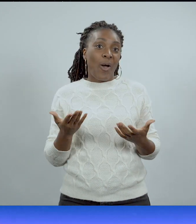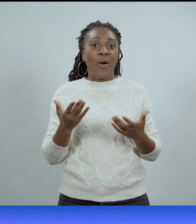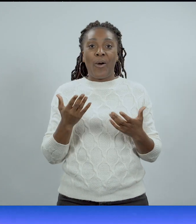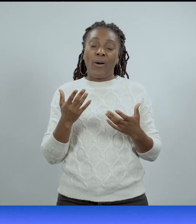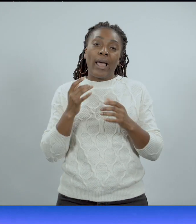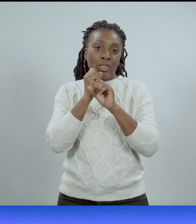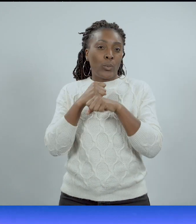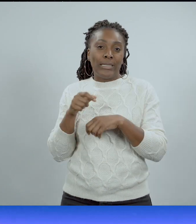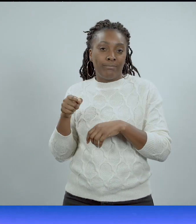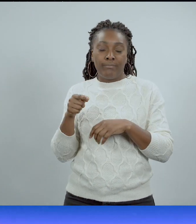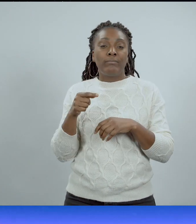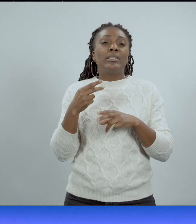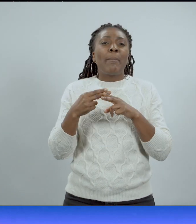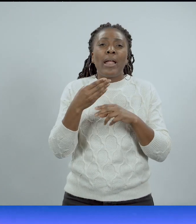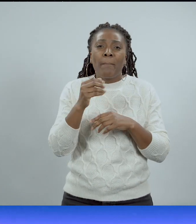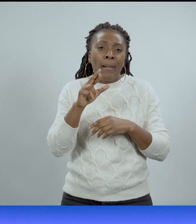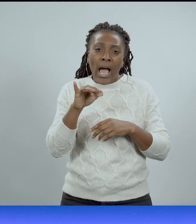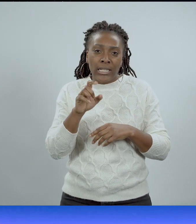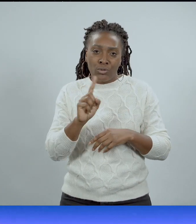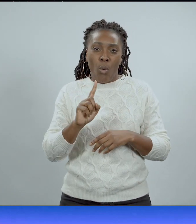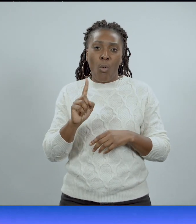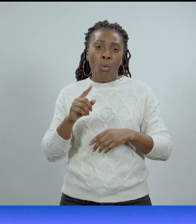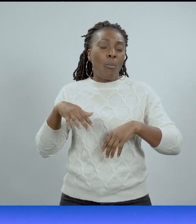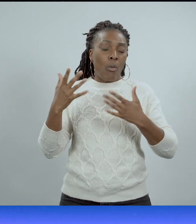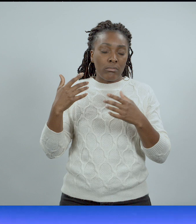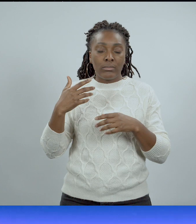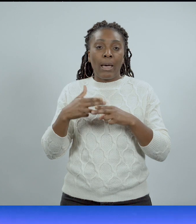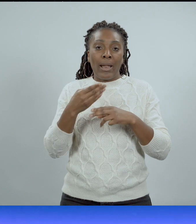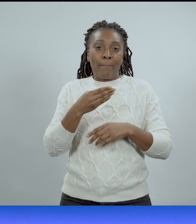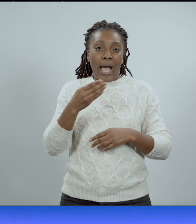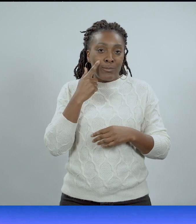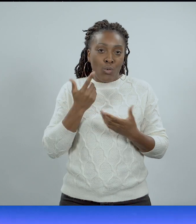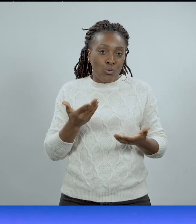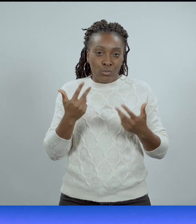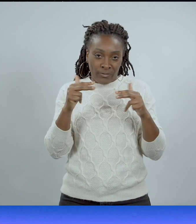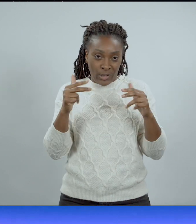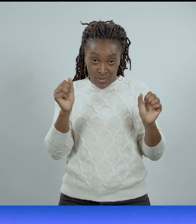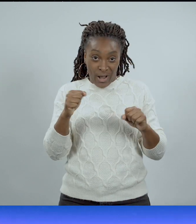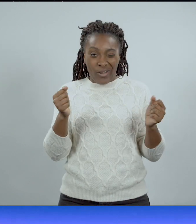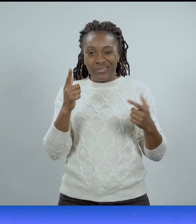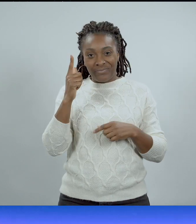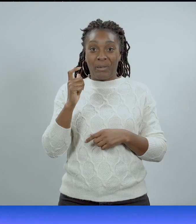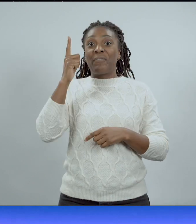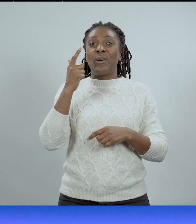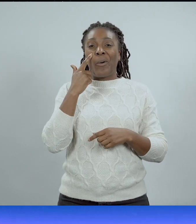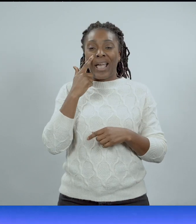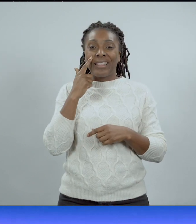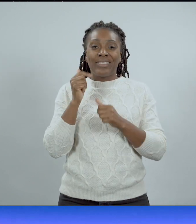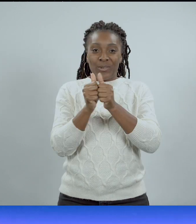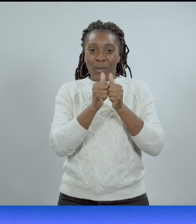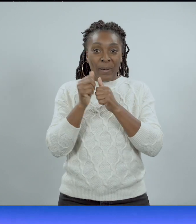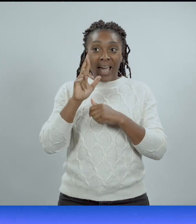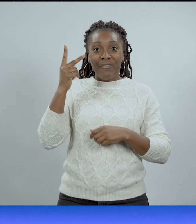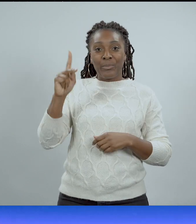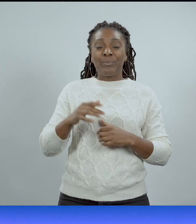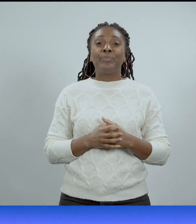rêve, donc de manière anonyme. Donc, elle ne s'appelle pas Marie, mais on va l'appeler Marie pour les besoins de cette vidéo. Donc, c'est parti, voyons